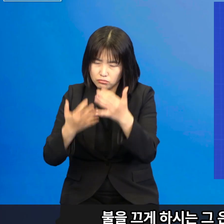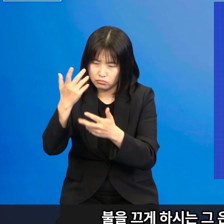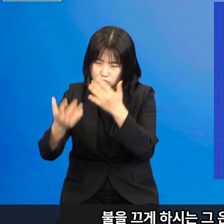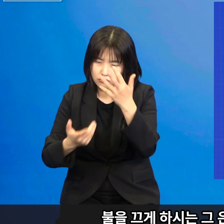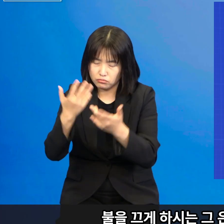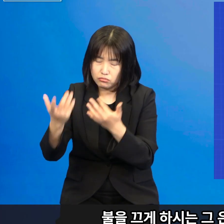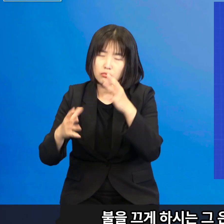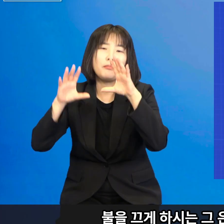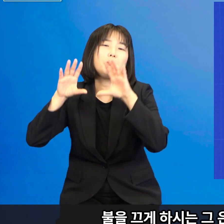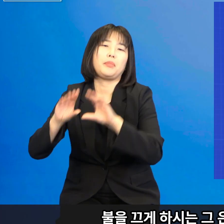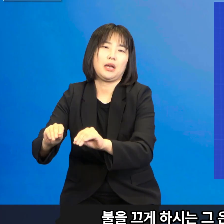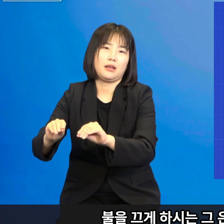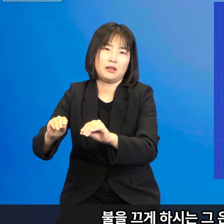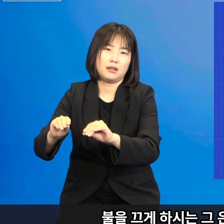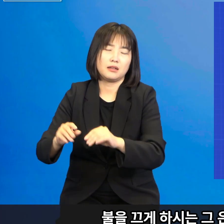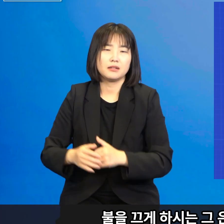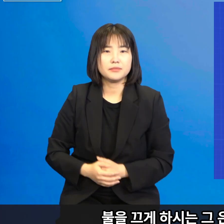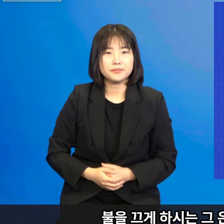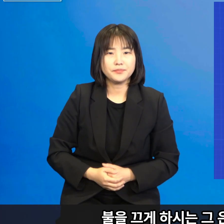은혜를 맛보게 하셨어요.